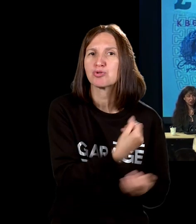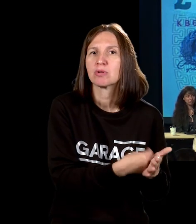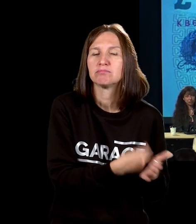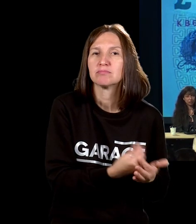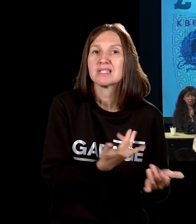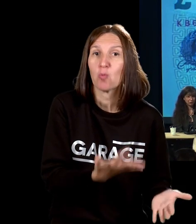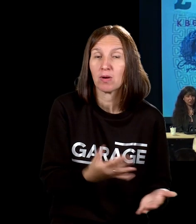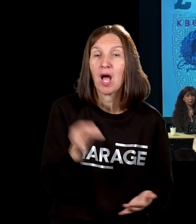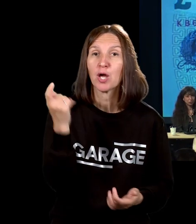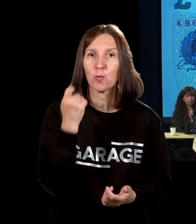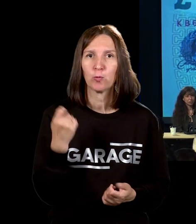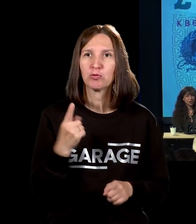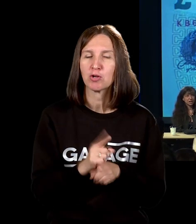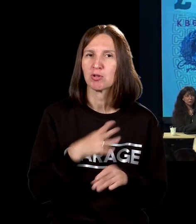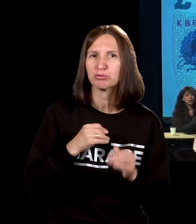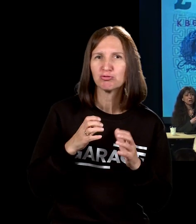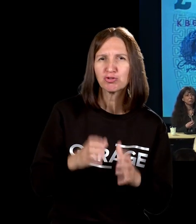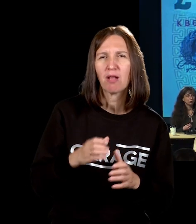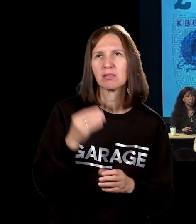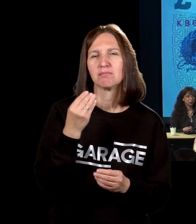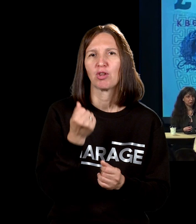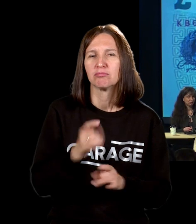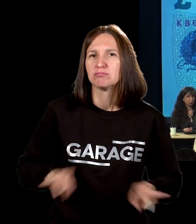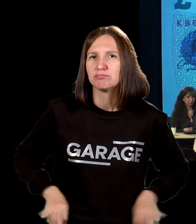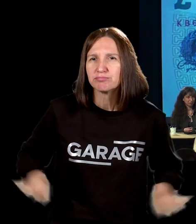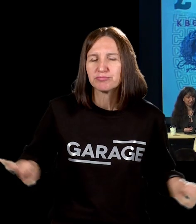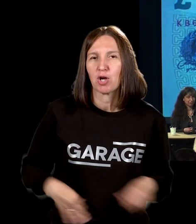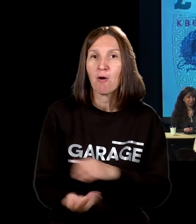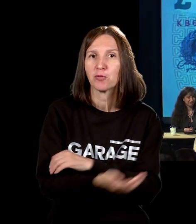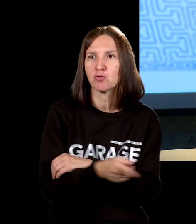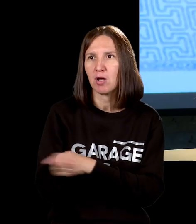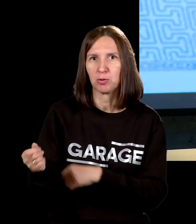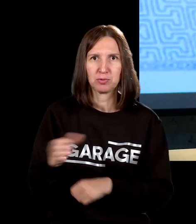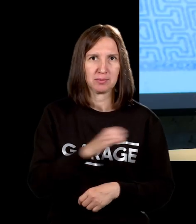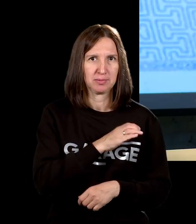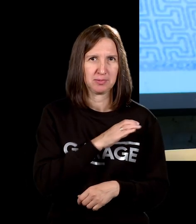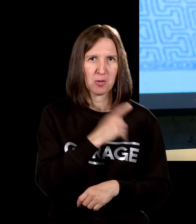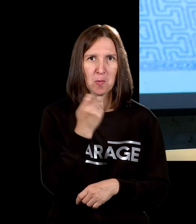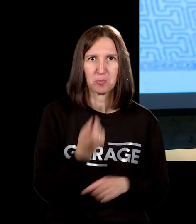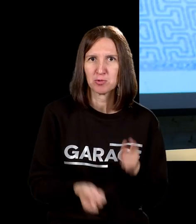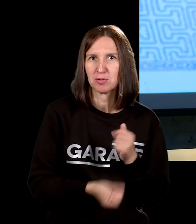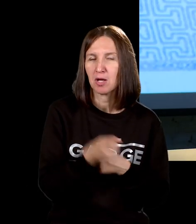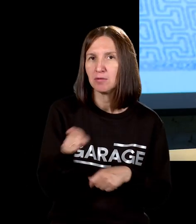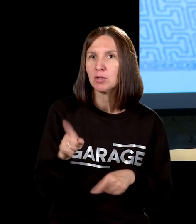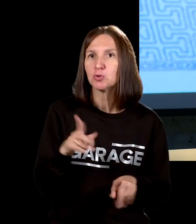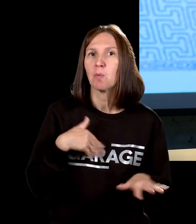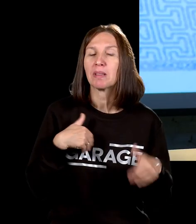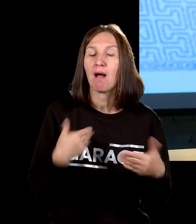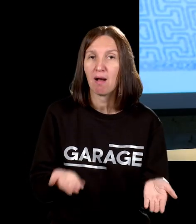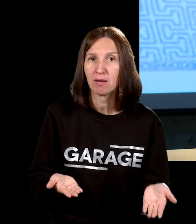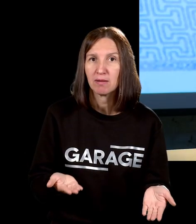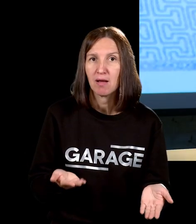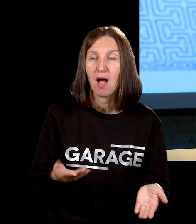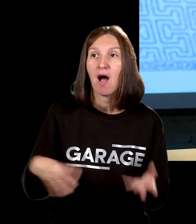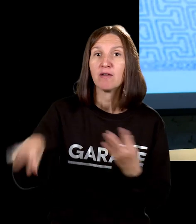желающим: дайте нам 50 фунтов, и мы на них вам что-нибудь нарисуем. То есть они портили деньги. Но учитывая